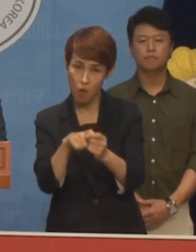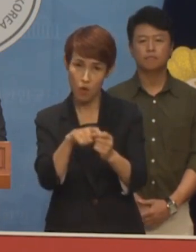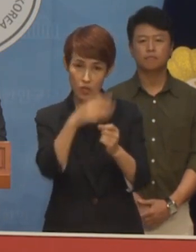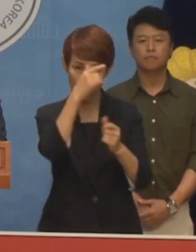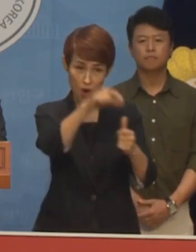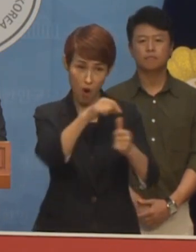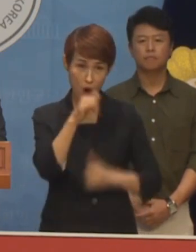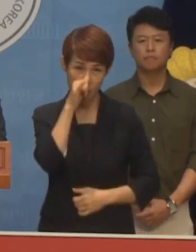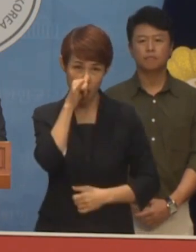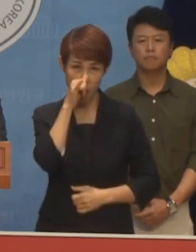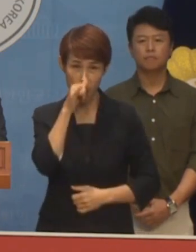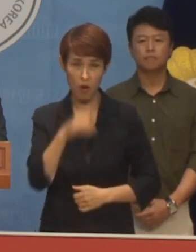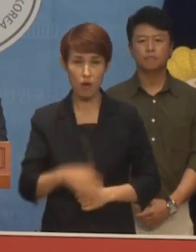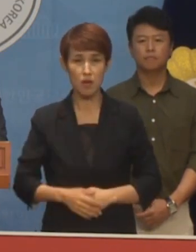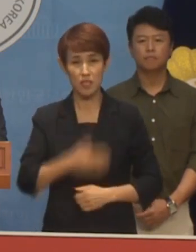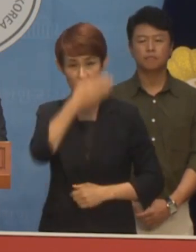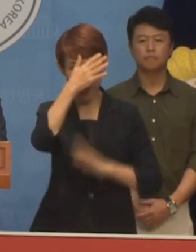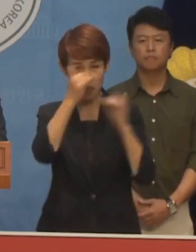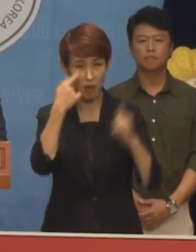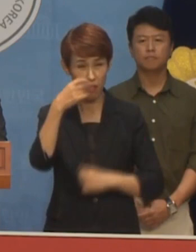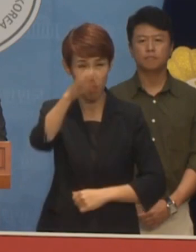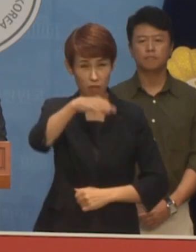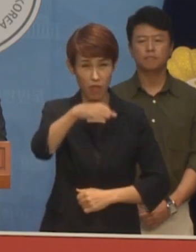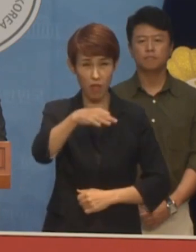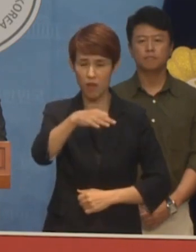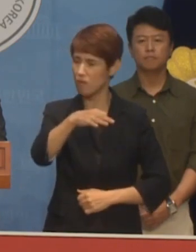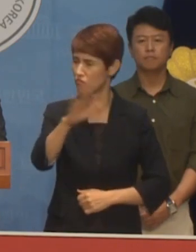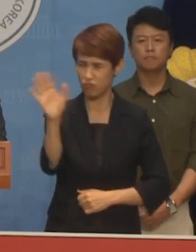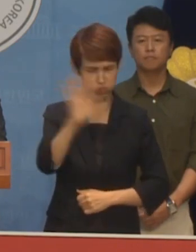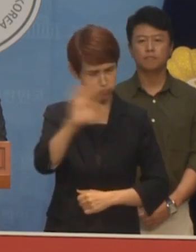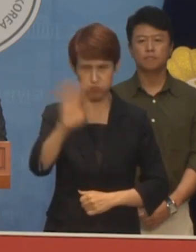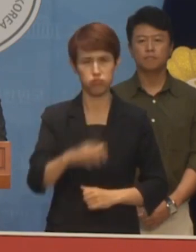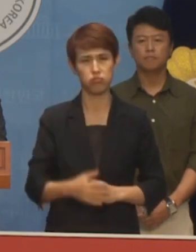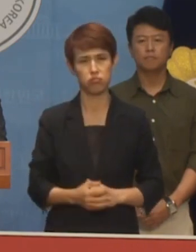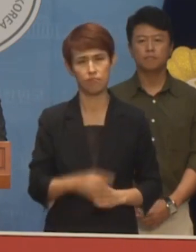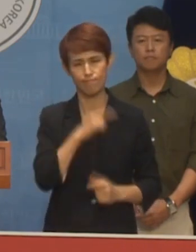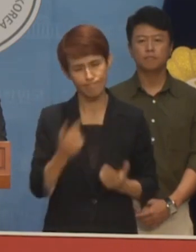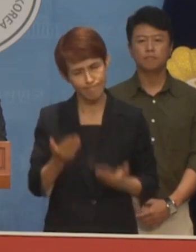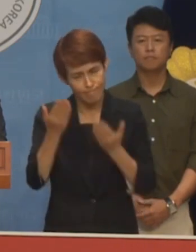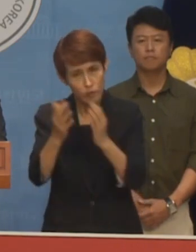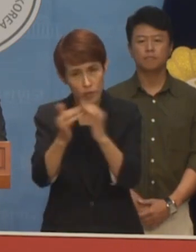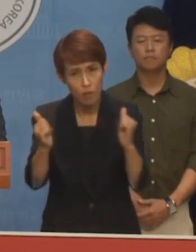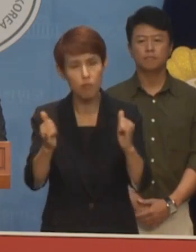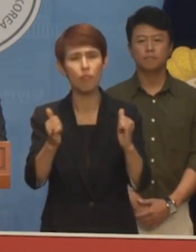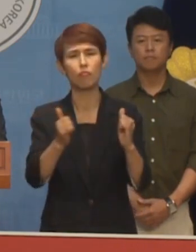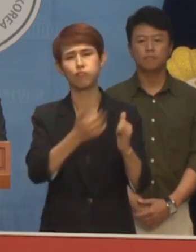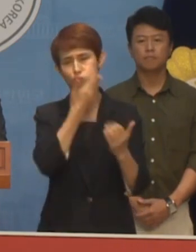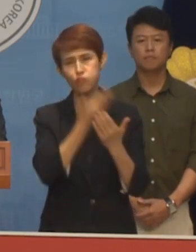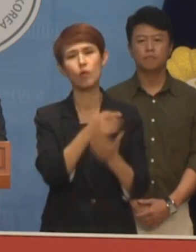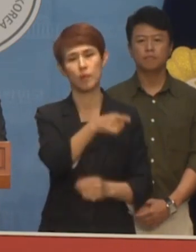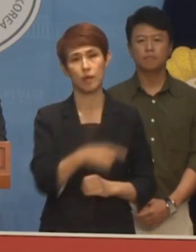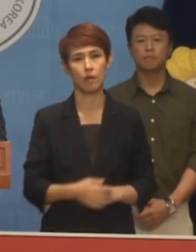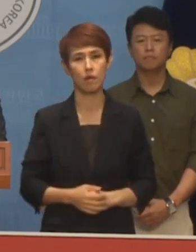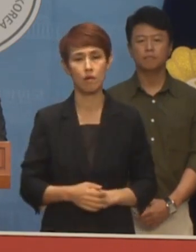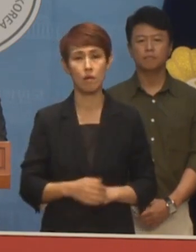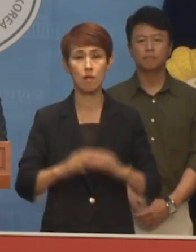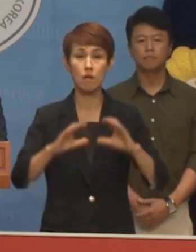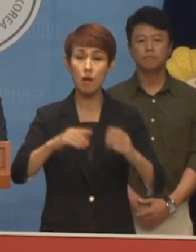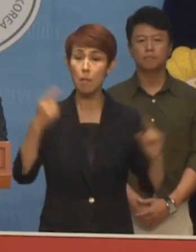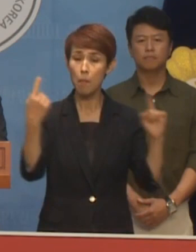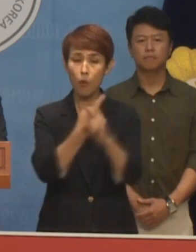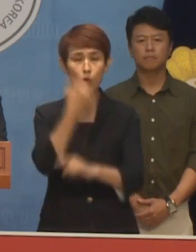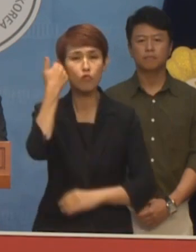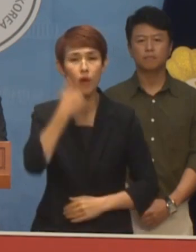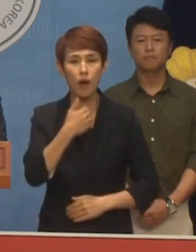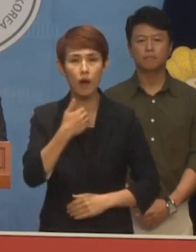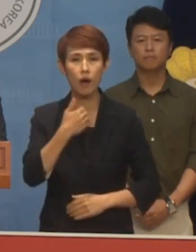청년이 대수는 아닙니다. 그렇지만 당을 위해 헌신하고 노력한 청년들은 대수가 맞습니다. 누가 바꿀 것입니까?